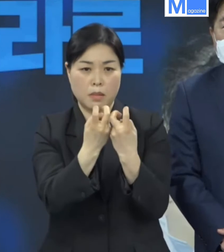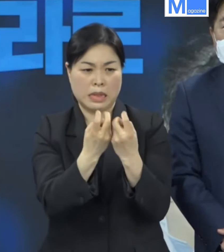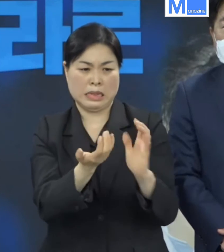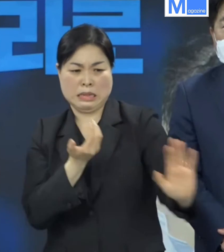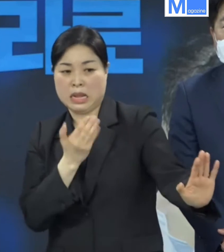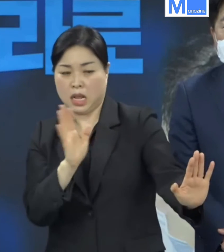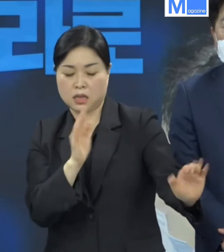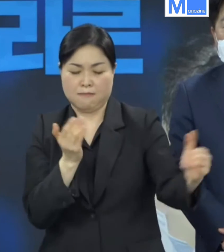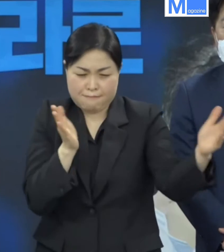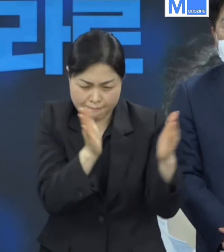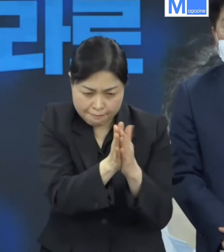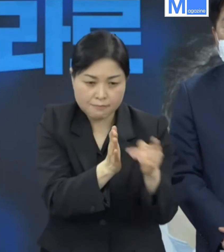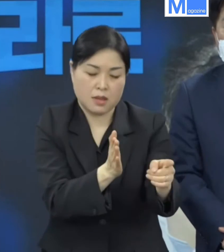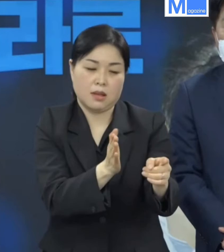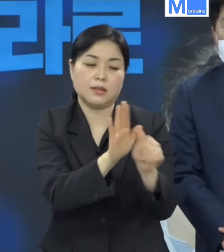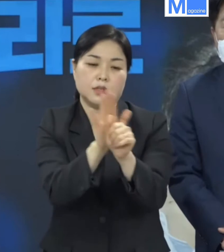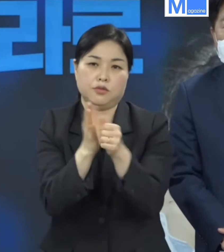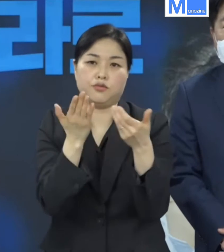바꿔가겠습니다.